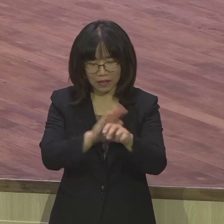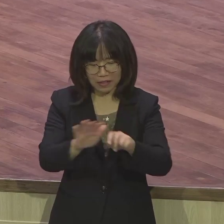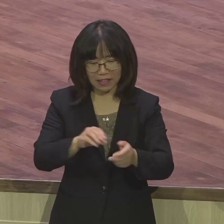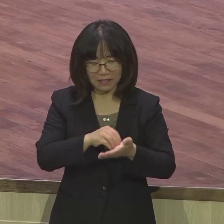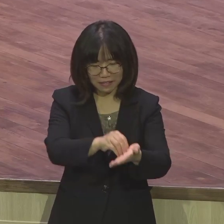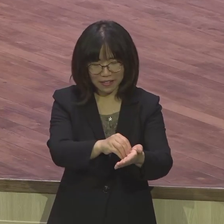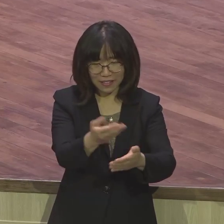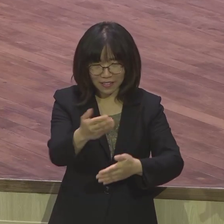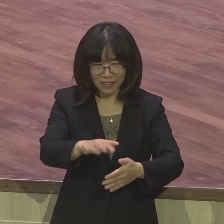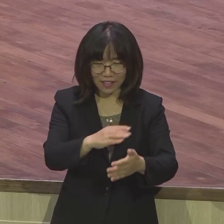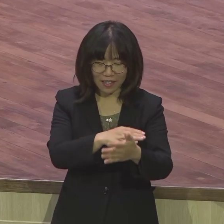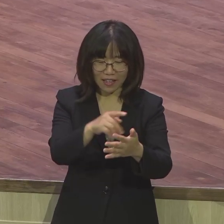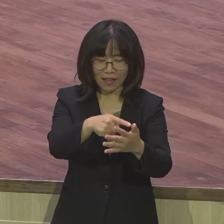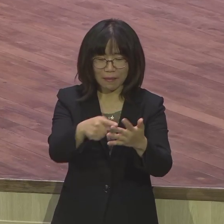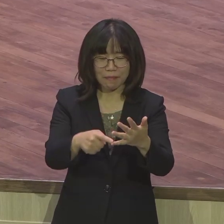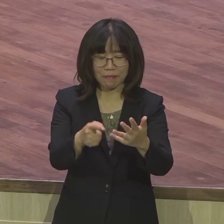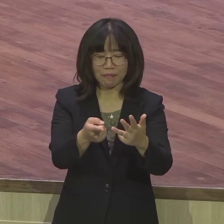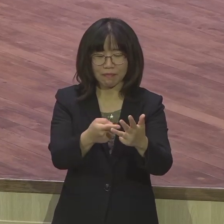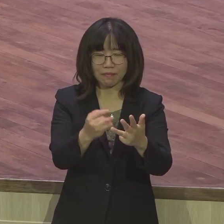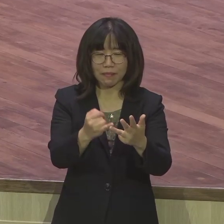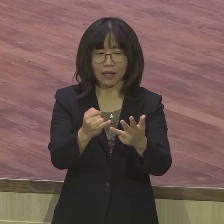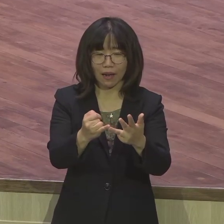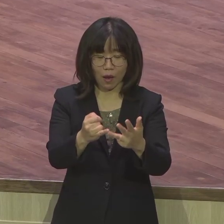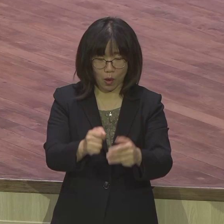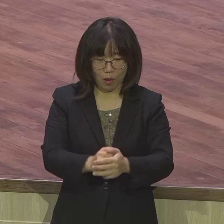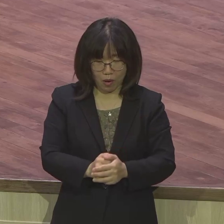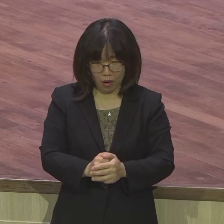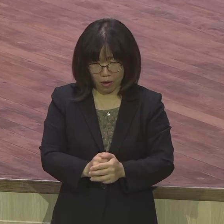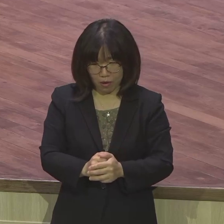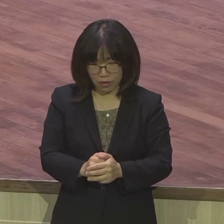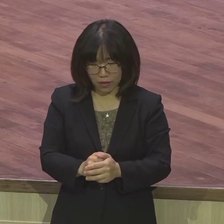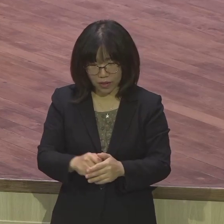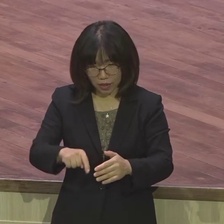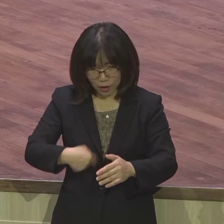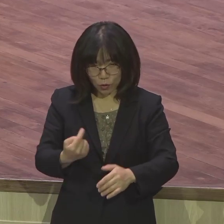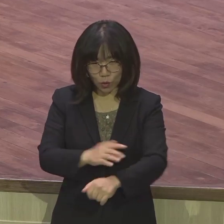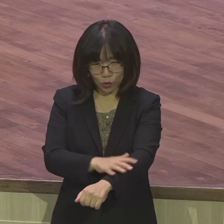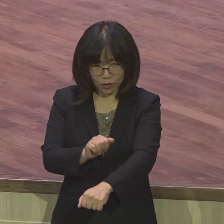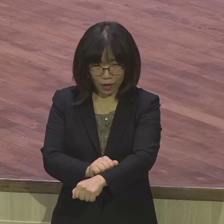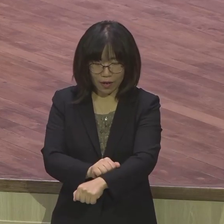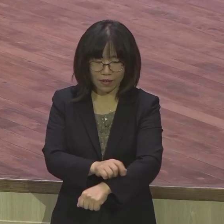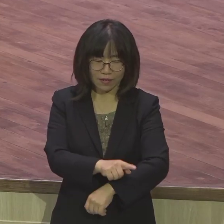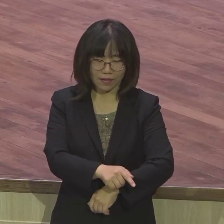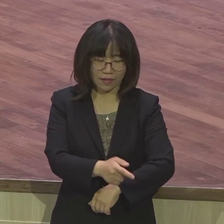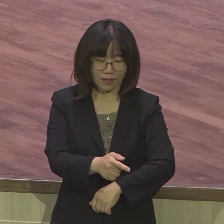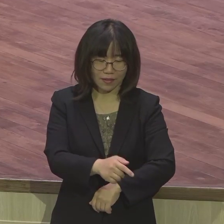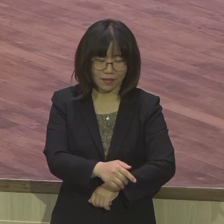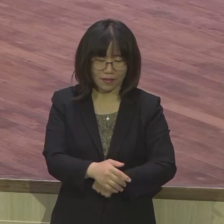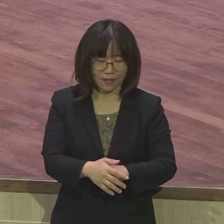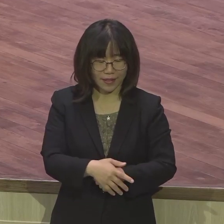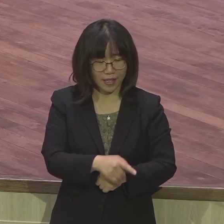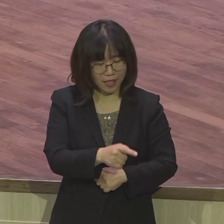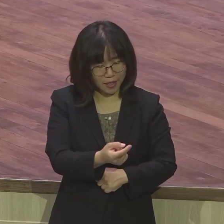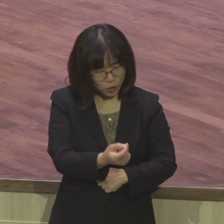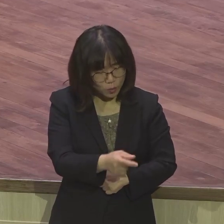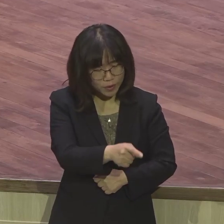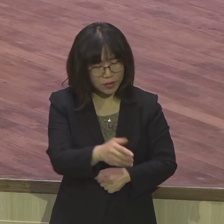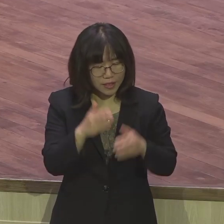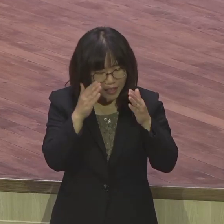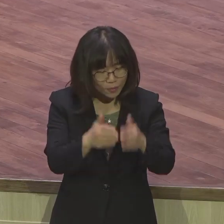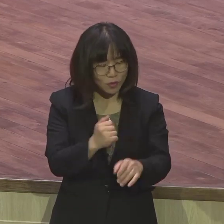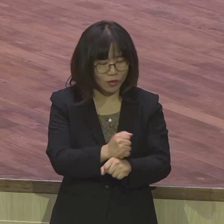근데 넷째는 스스로 알아서 하더라고요. 근데 무슨 잔소리를 했냐면은, 좀 조금만 더 집중하면